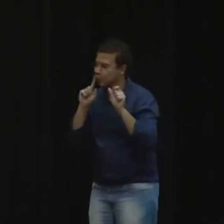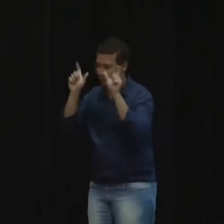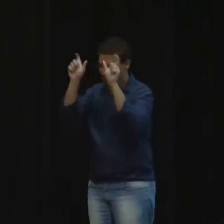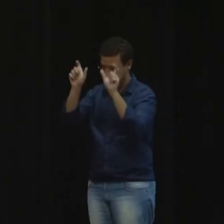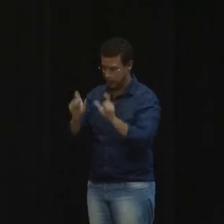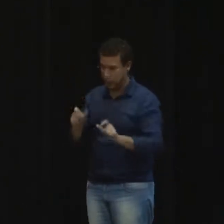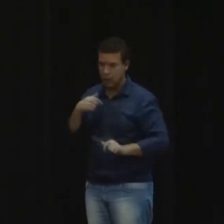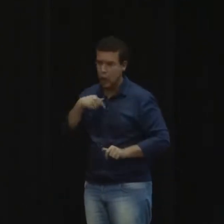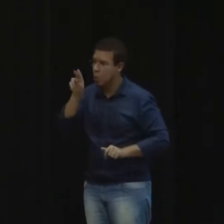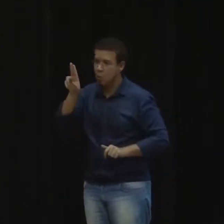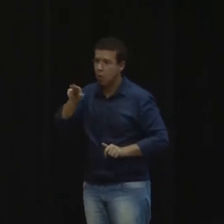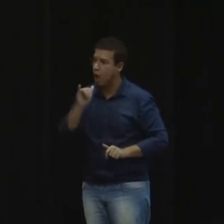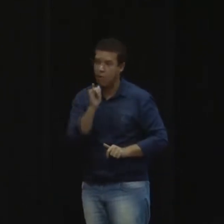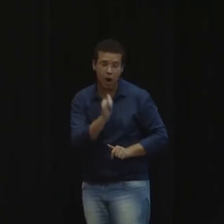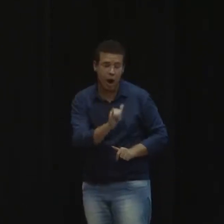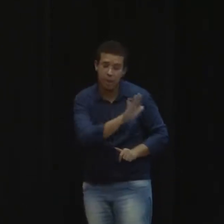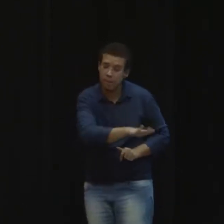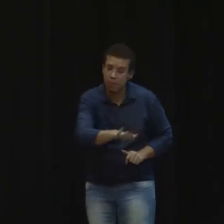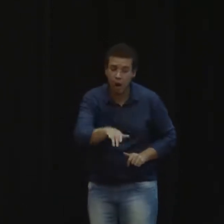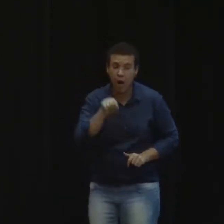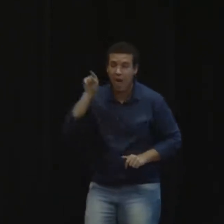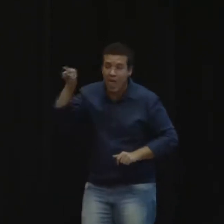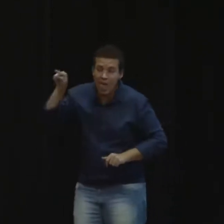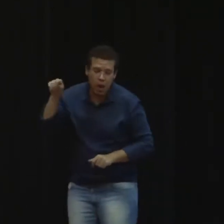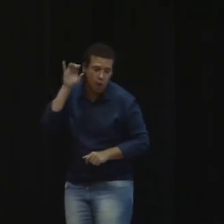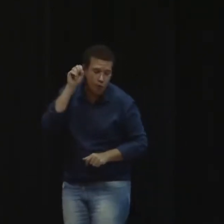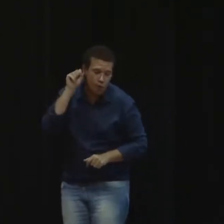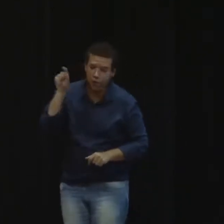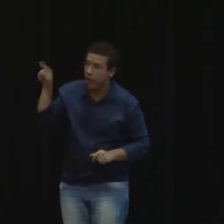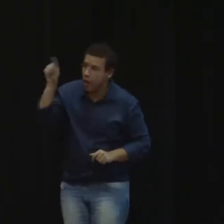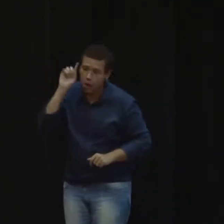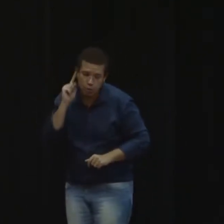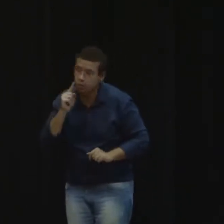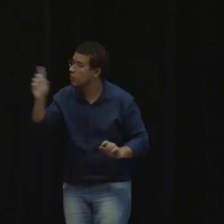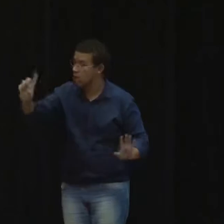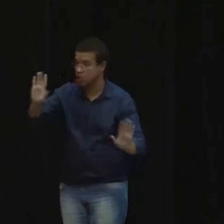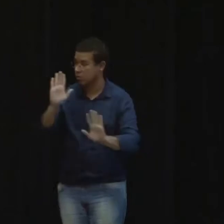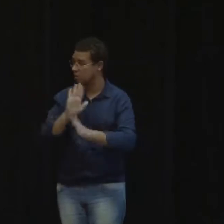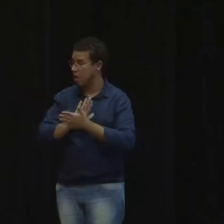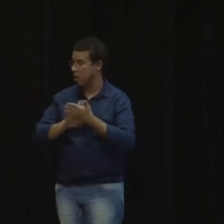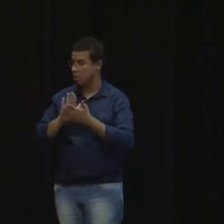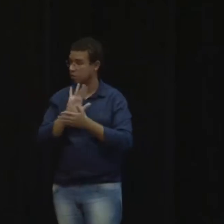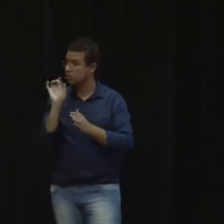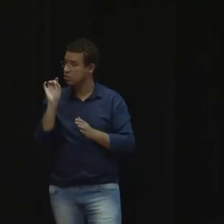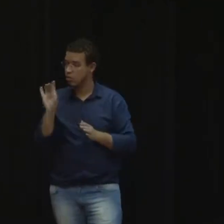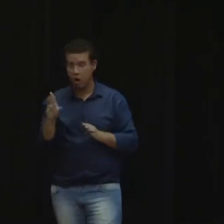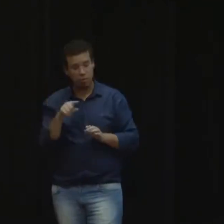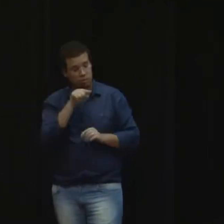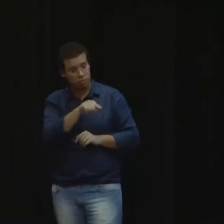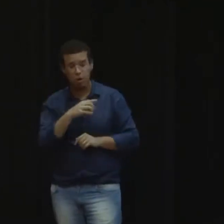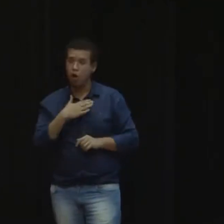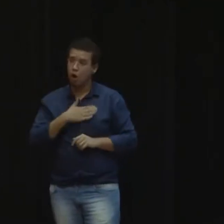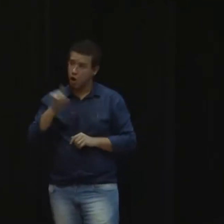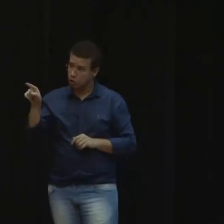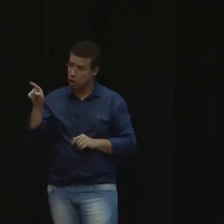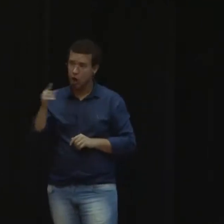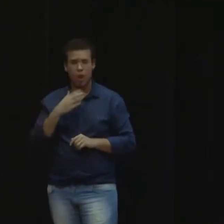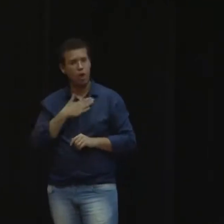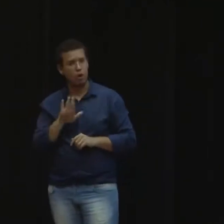eu mostrei narradores surdos e ouvintes? Eu não contei para as crianças quais narradores eram surdos e quais eram ouvintes. Só perguntei